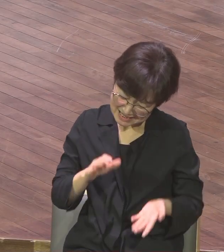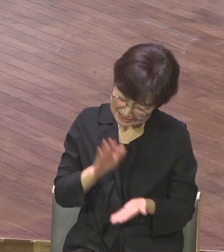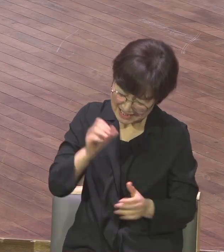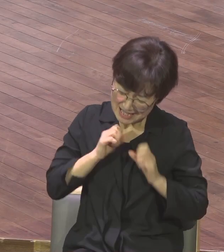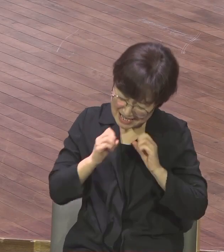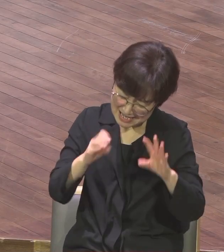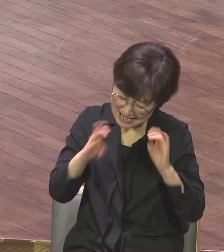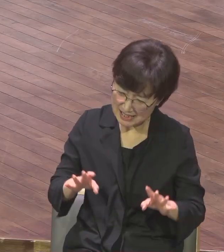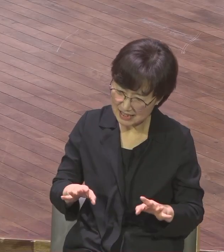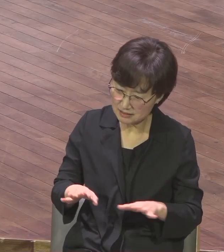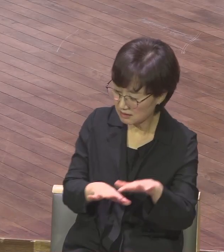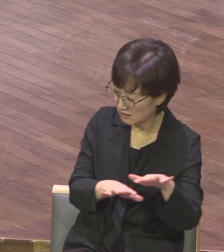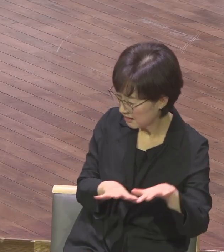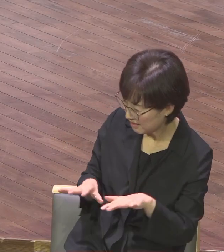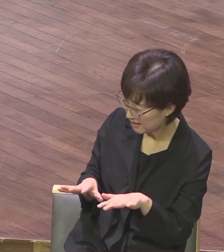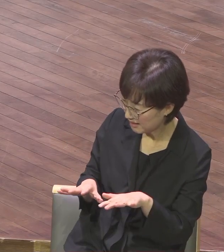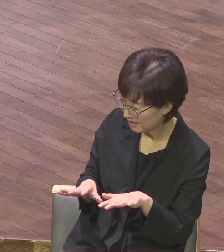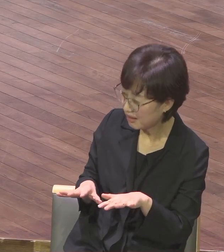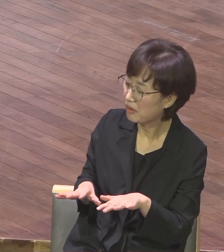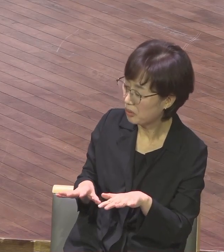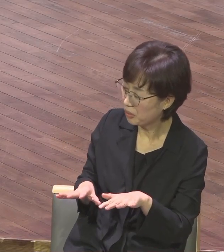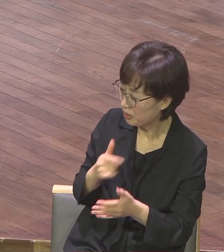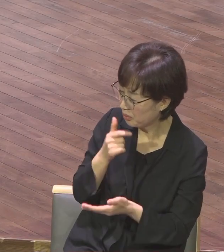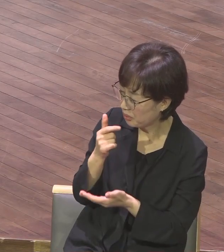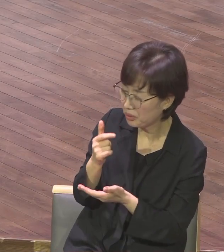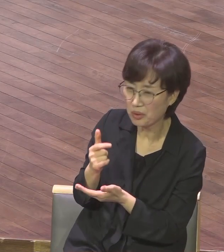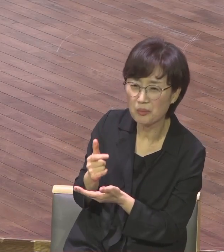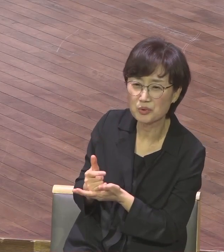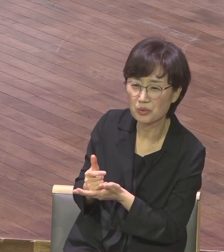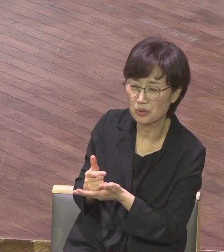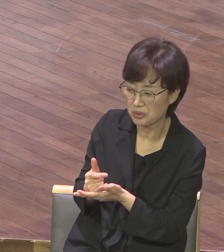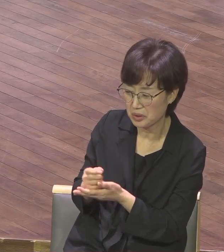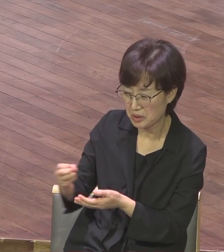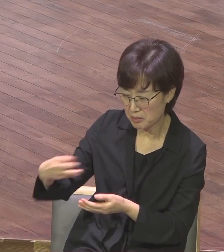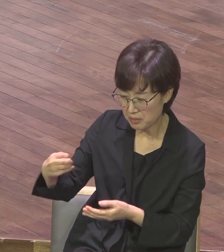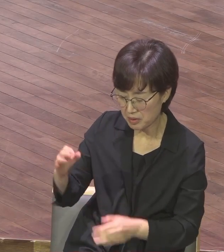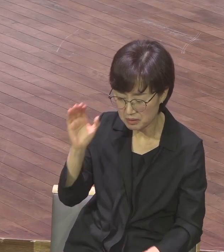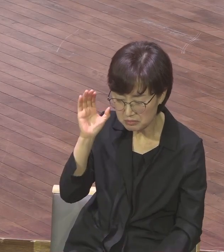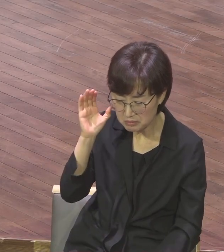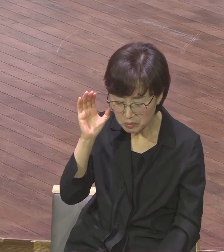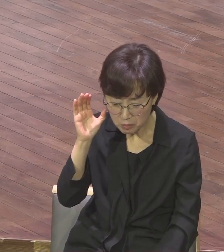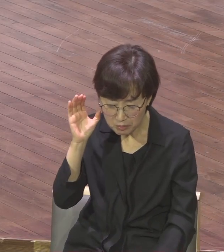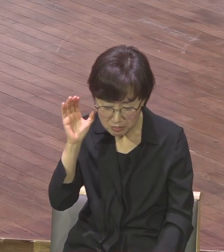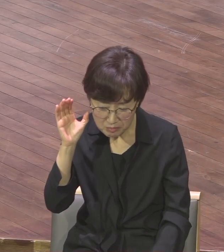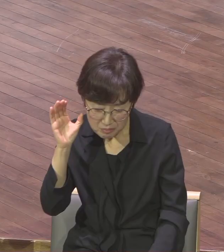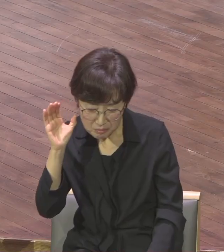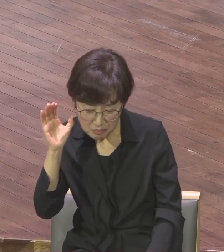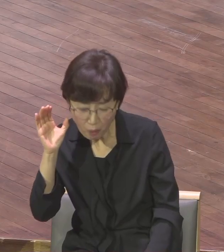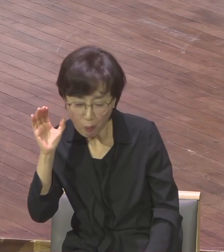전하니까 이분들 어느새 이 최 목사님의 말에 귀를 기울이기 시작했어요.